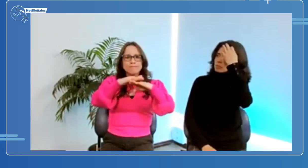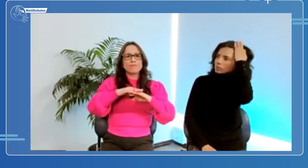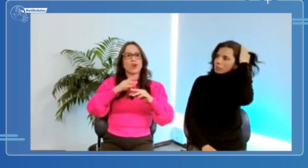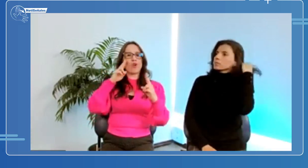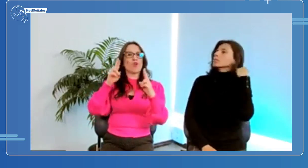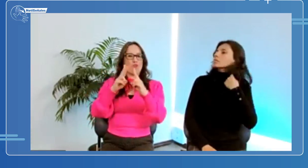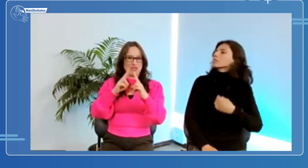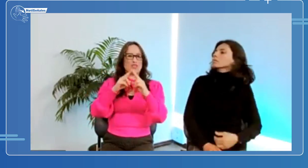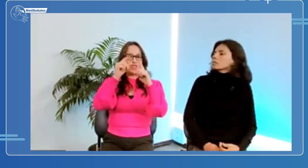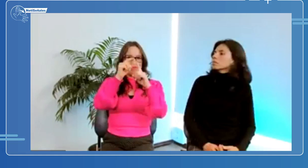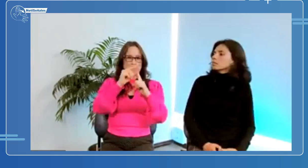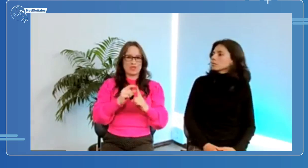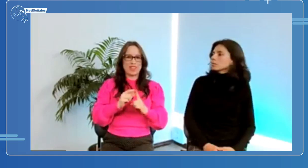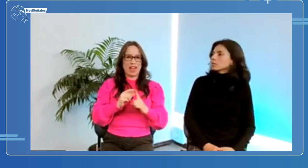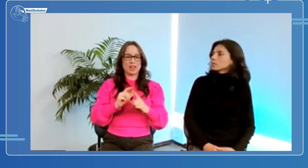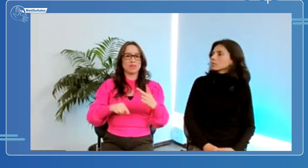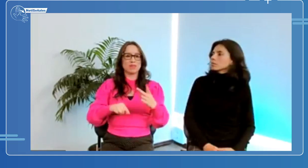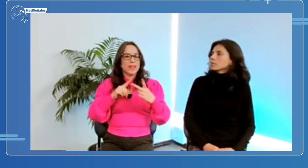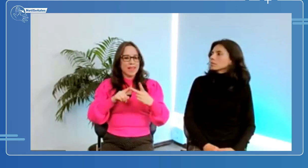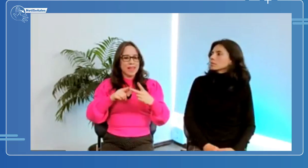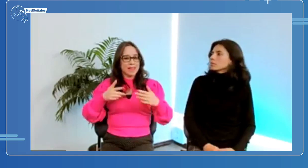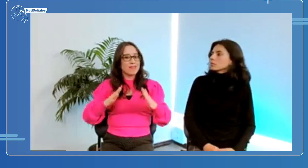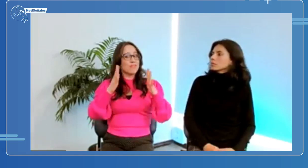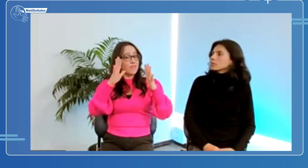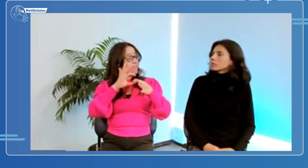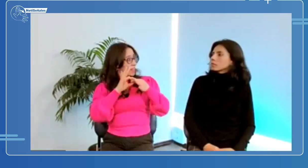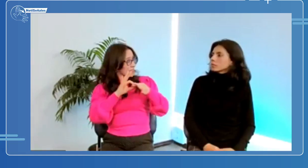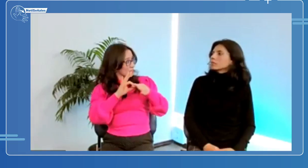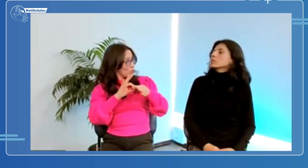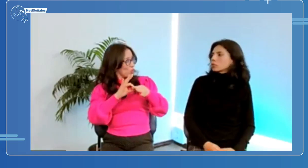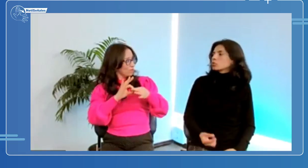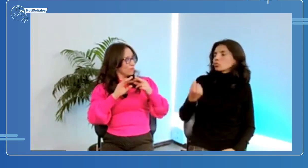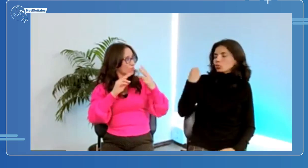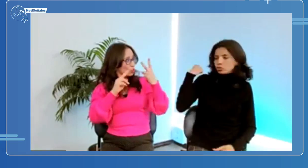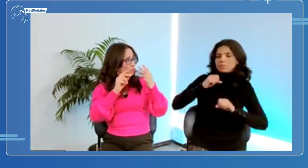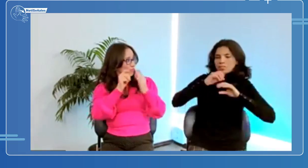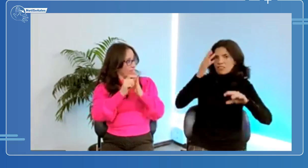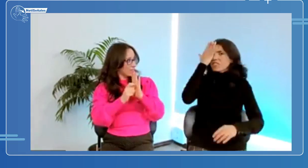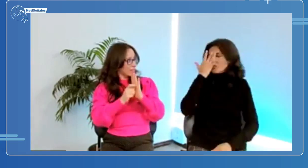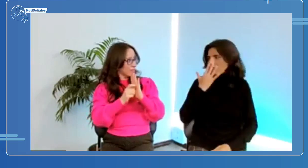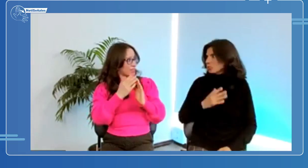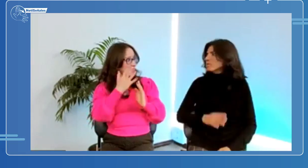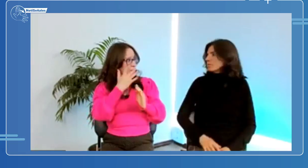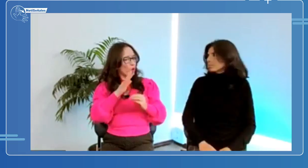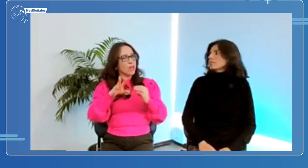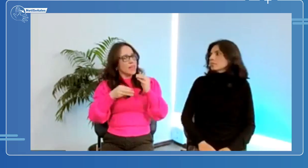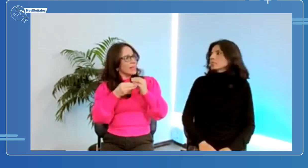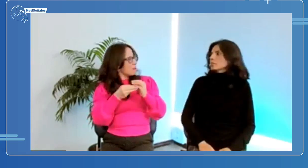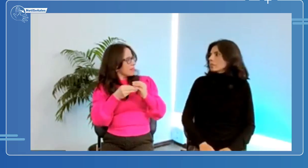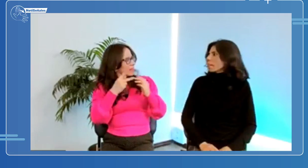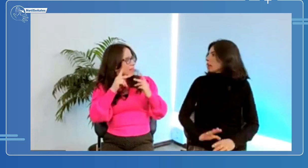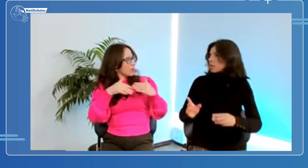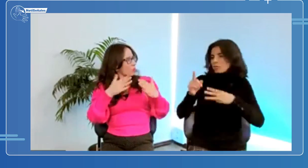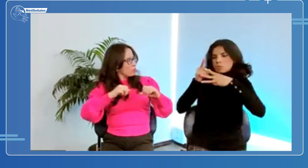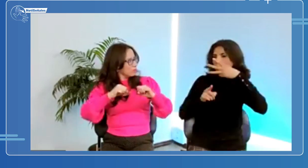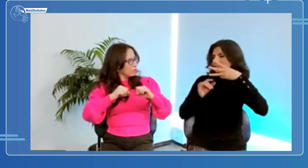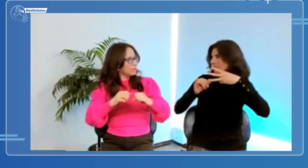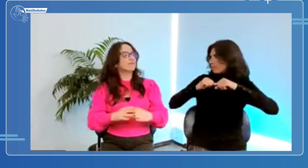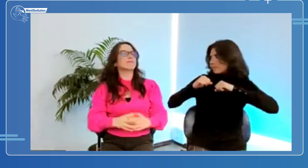luego se hizo un en vivo, ¿cierto?, para conocer esto, y luego en un Facebook Live También en Conference Facebook,